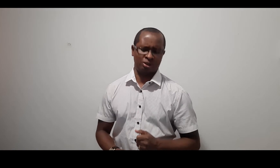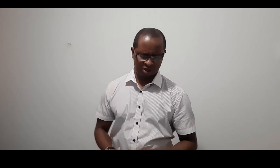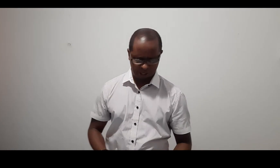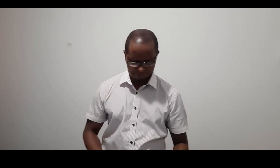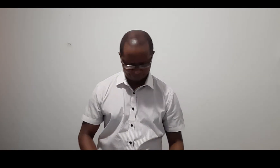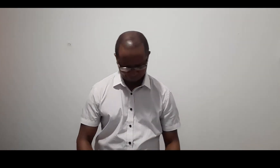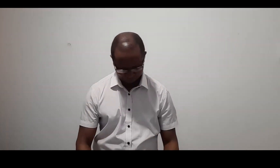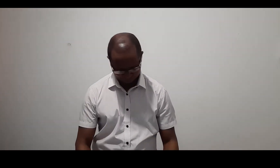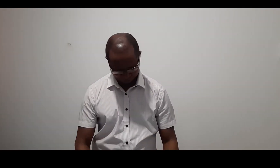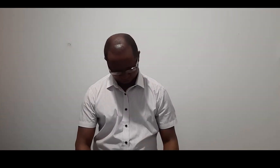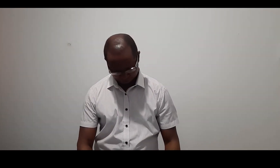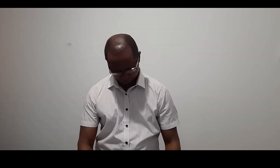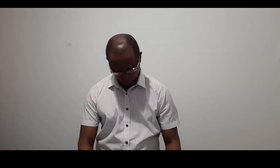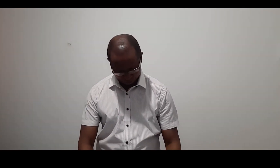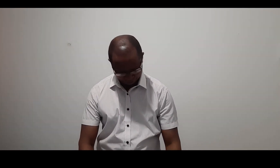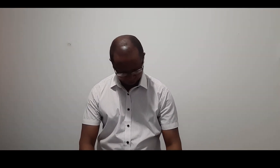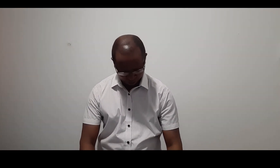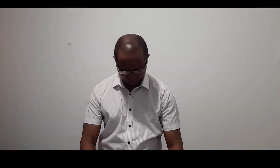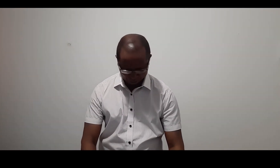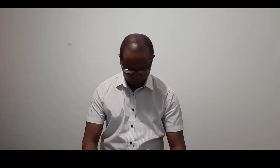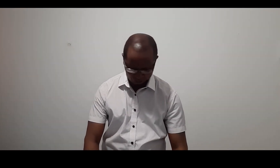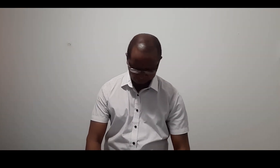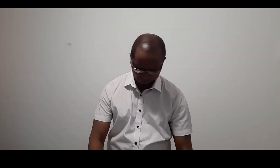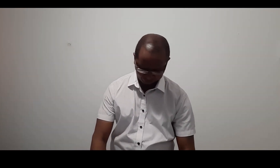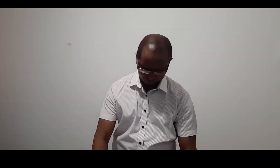tsia manomboka amy tenako mandinika